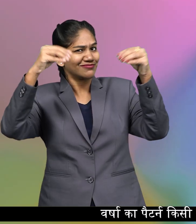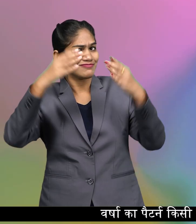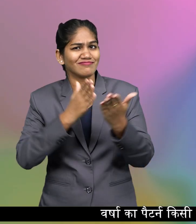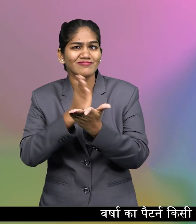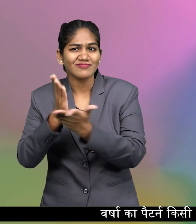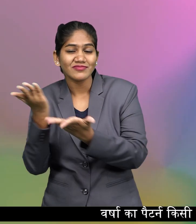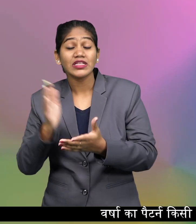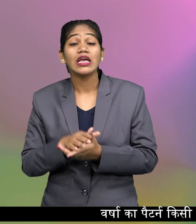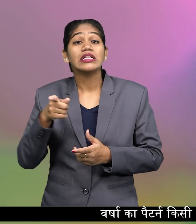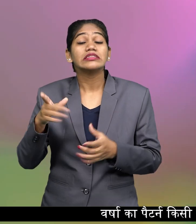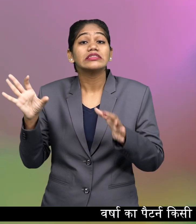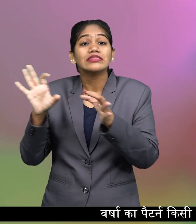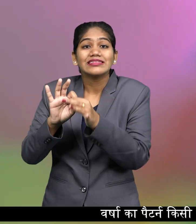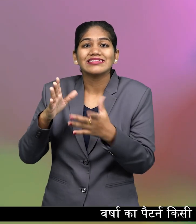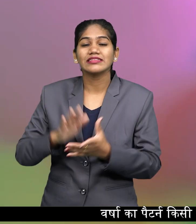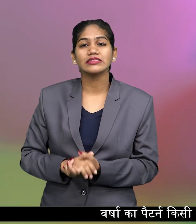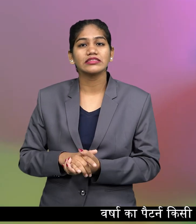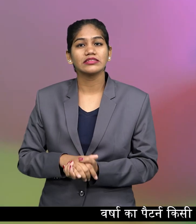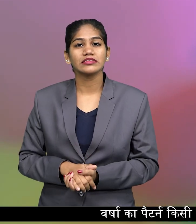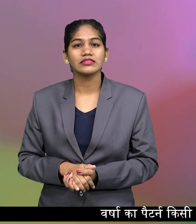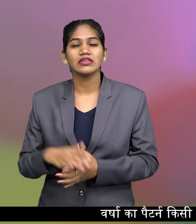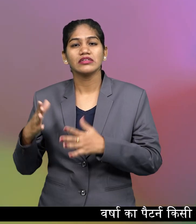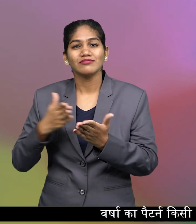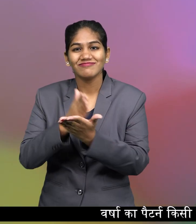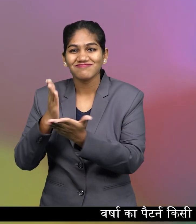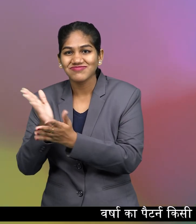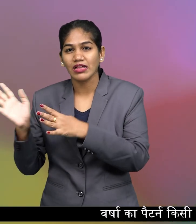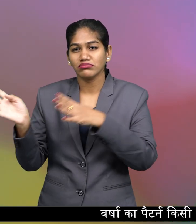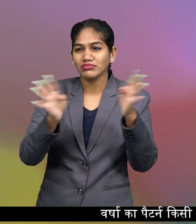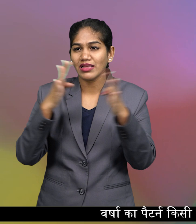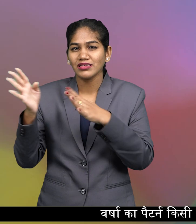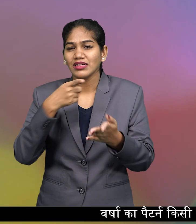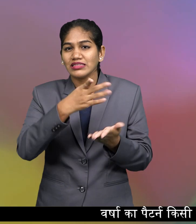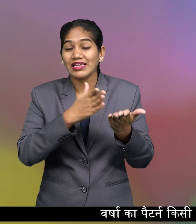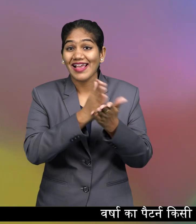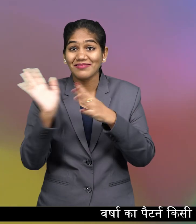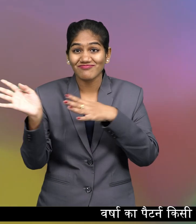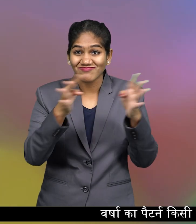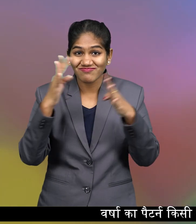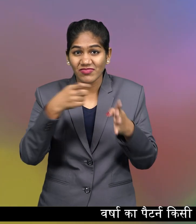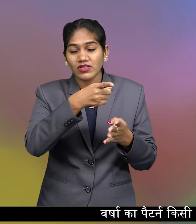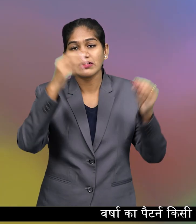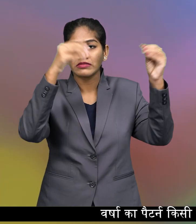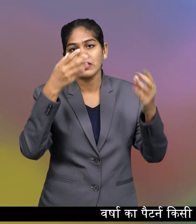पांचवा, वर्षा का पैटर्न किसी क्षेत्र में प्रचलित हवा के पैटर्न पर निर्भर करता है।